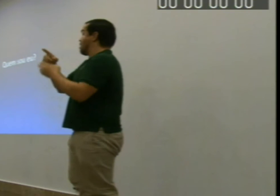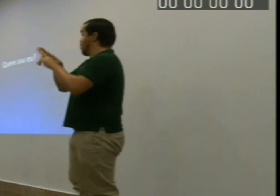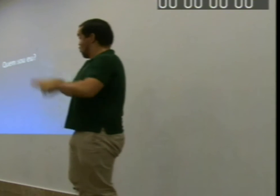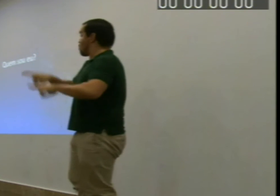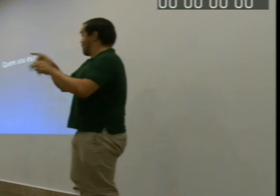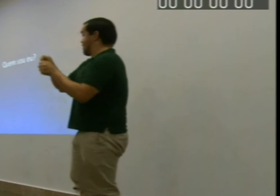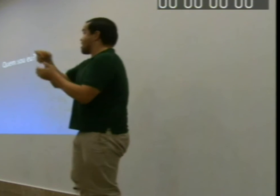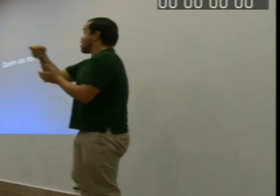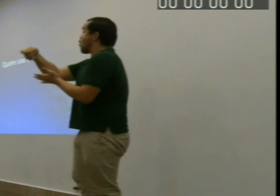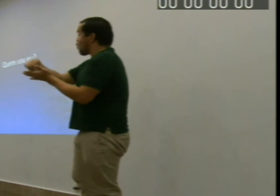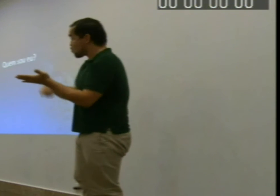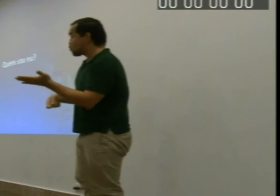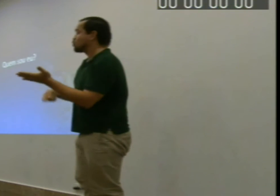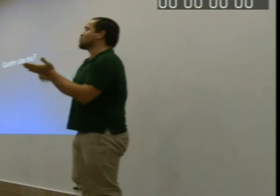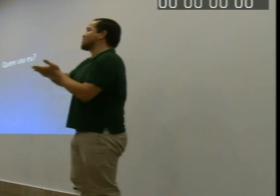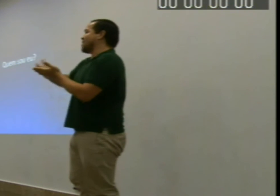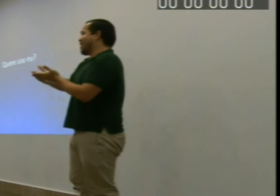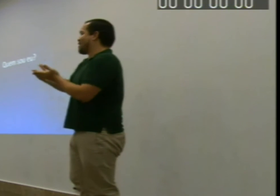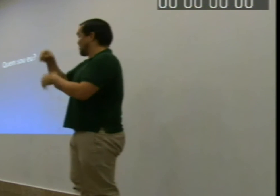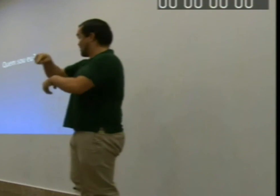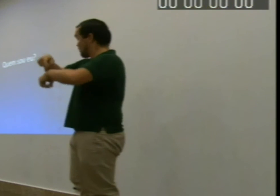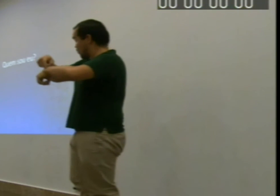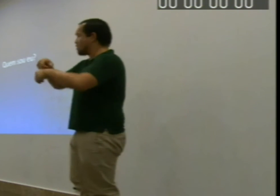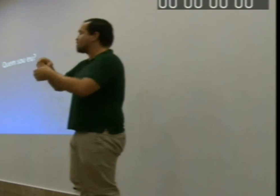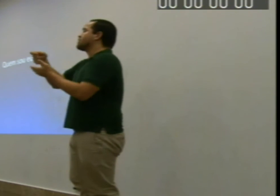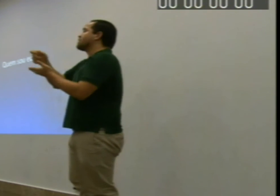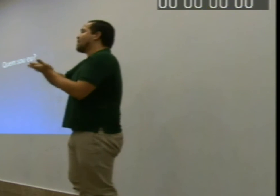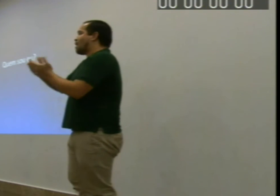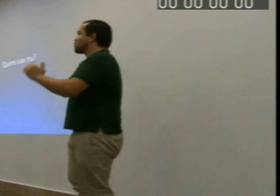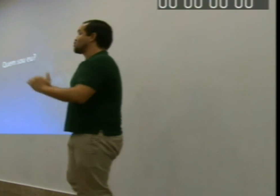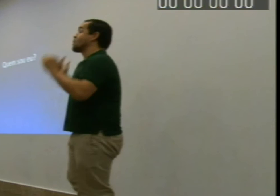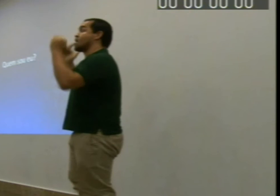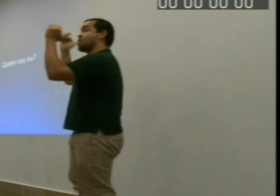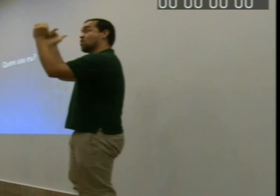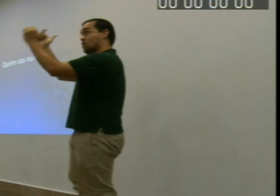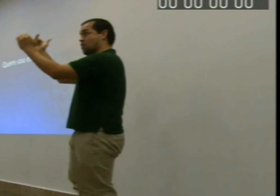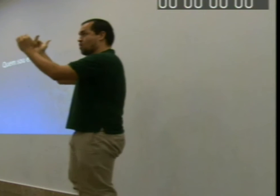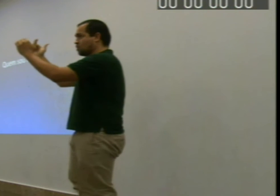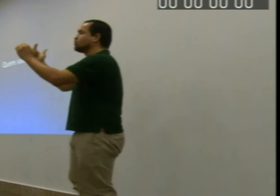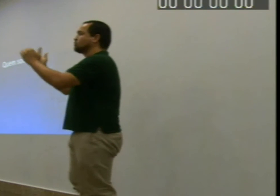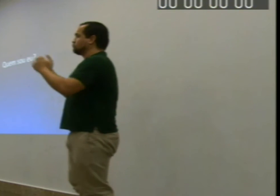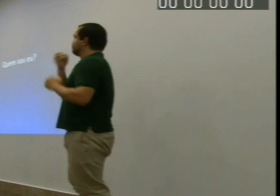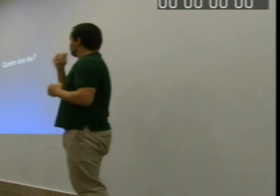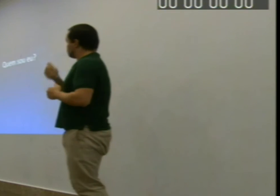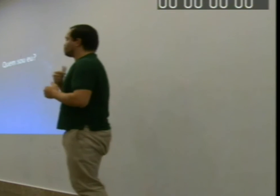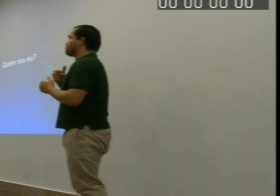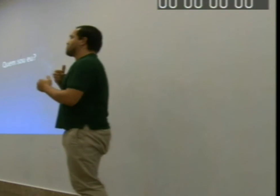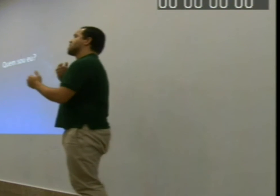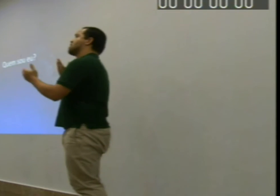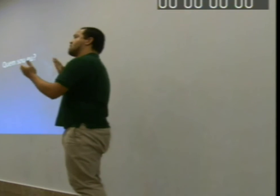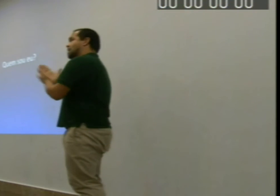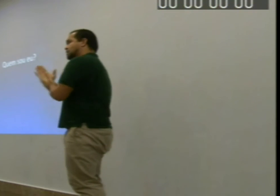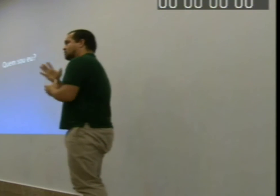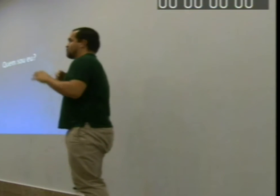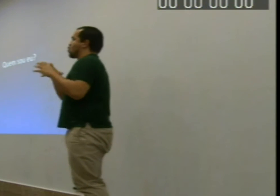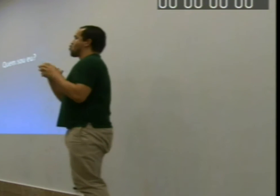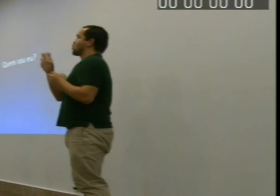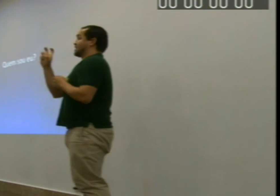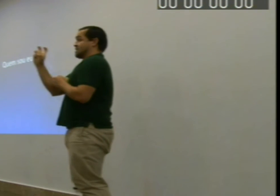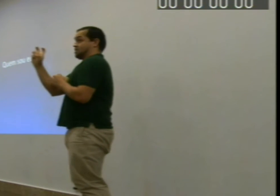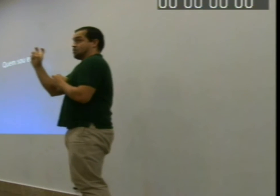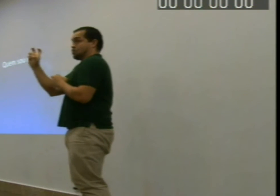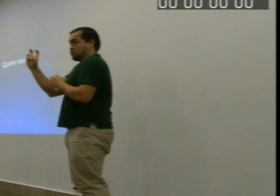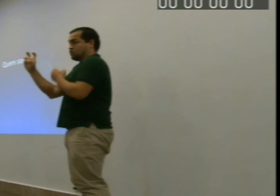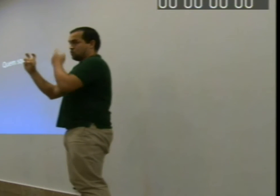era de nível superior que é Ups que tinha feito esse concurso então era um momento que era para interv de nível superior era era um